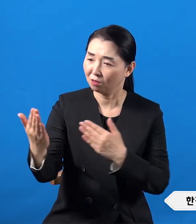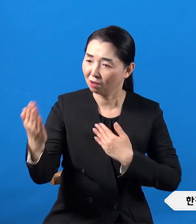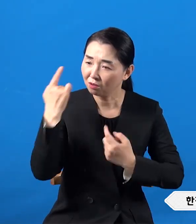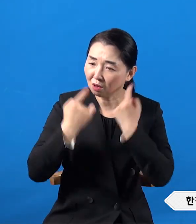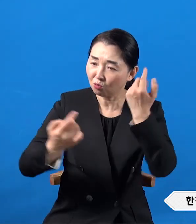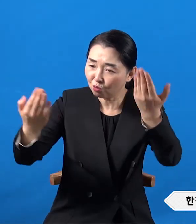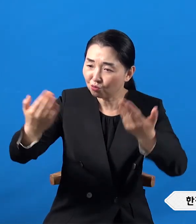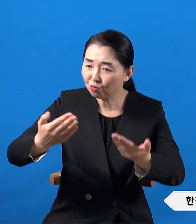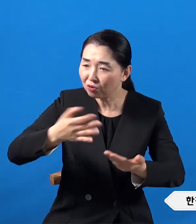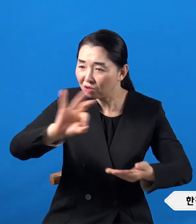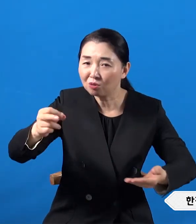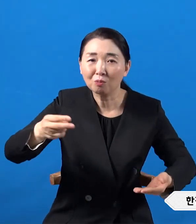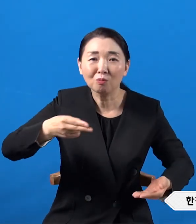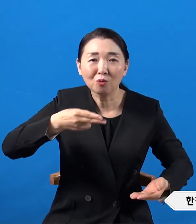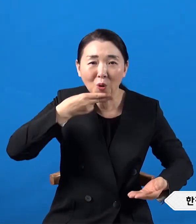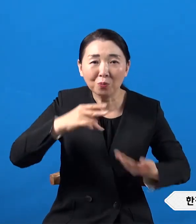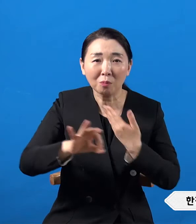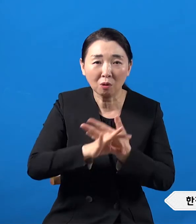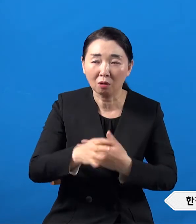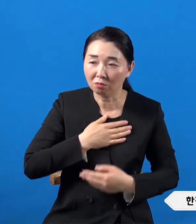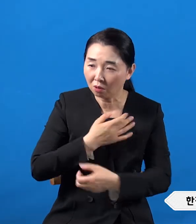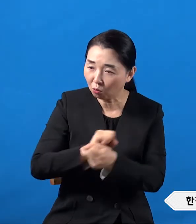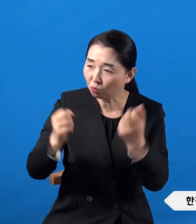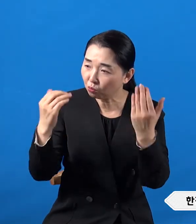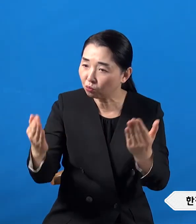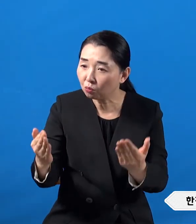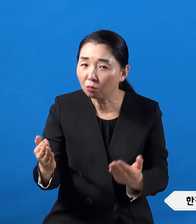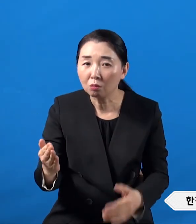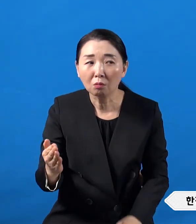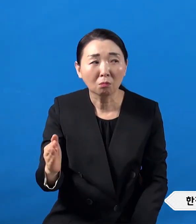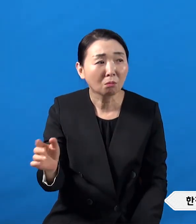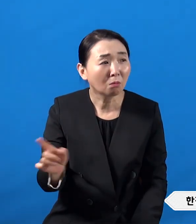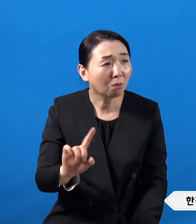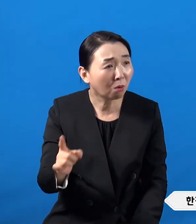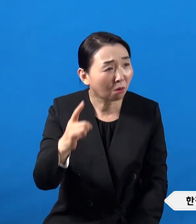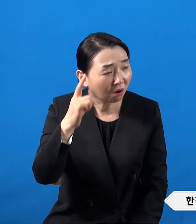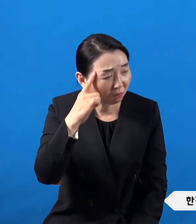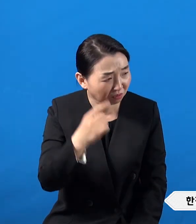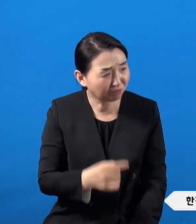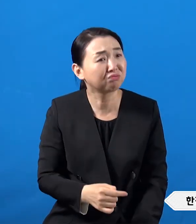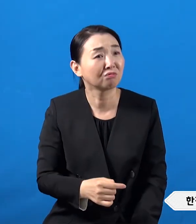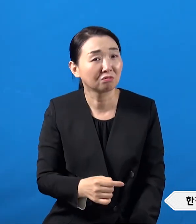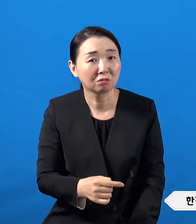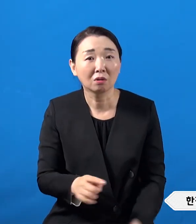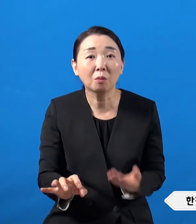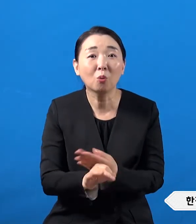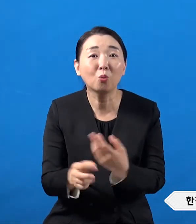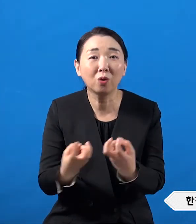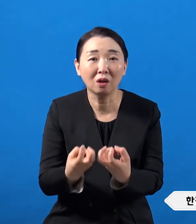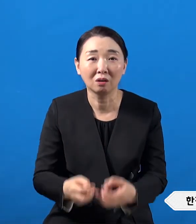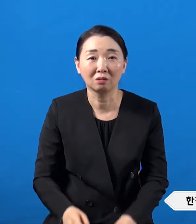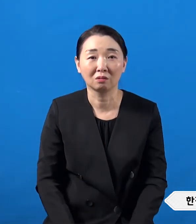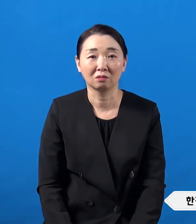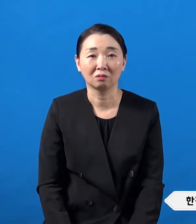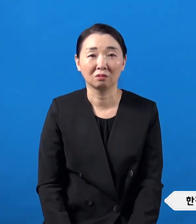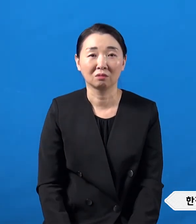것도 인정하지도 않고 내가 용서한다고 할 때 뭘 하면서 콧방귀를 끼면 어떻게 합니까?